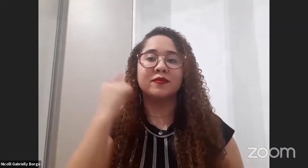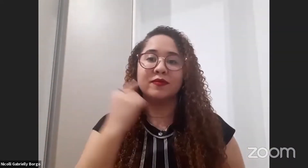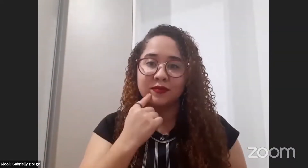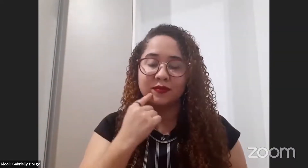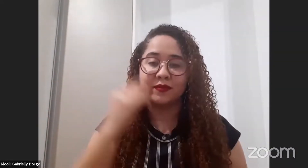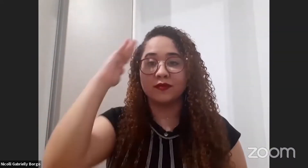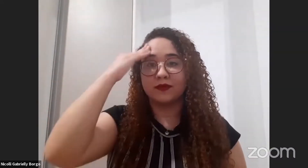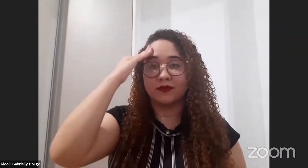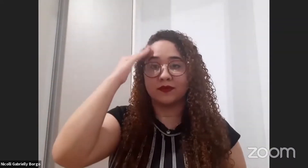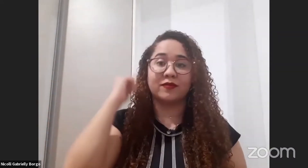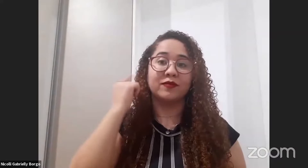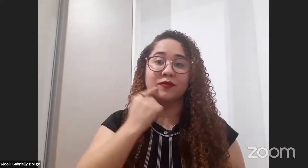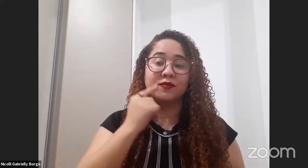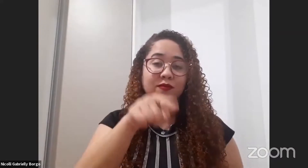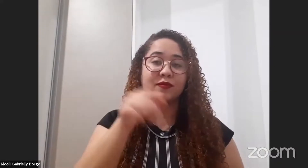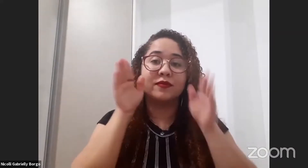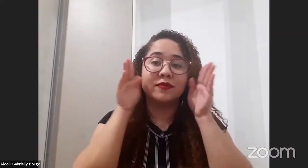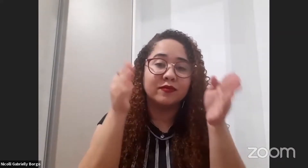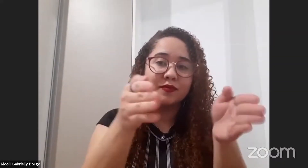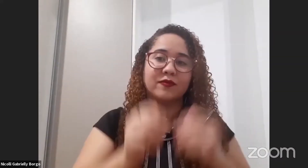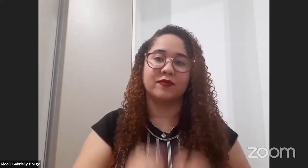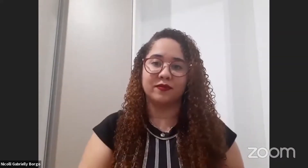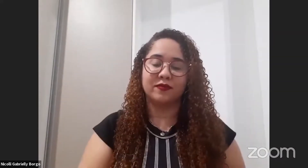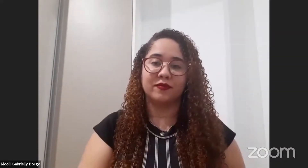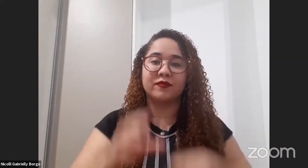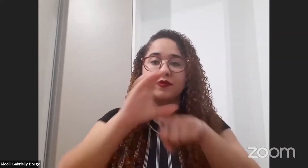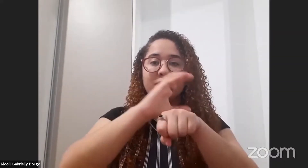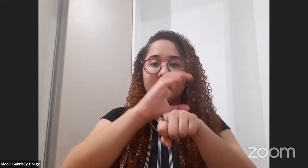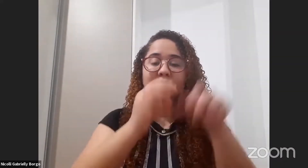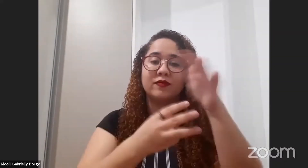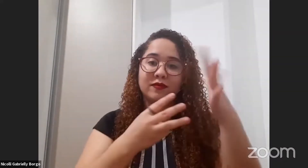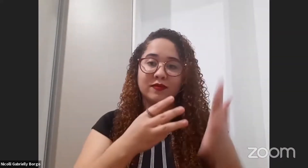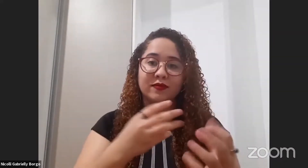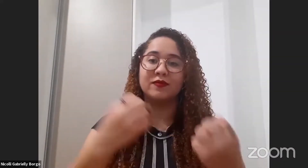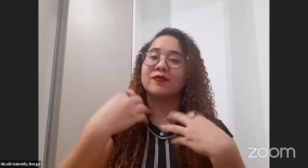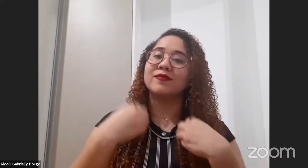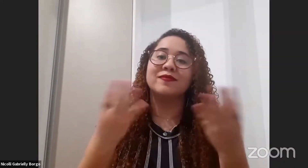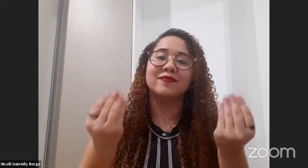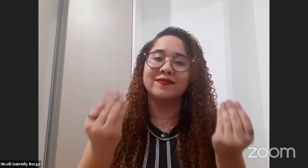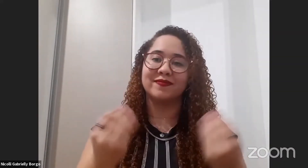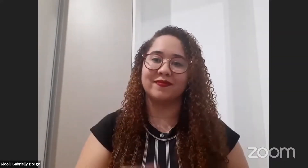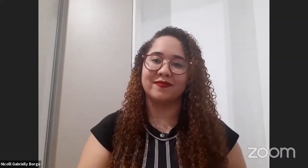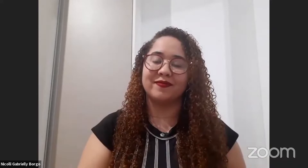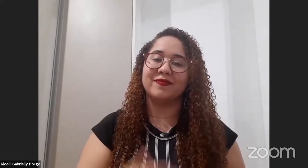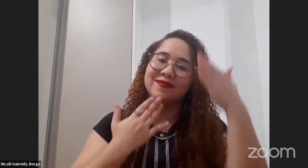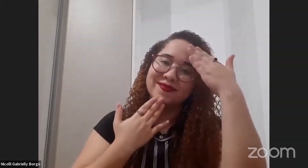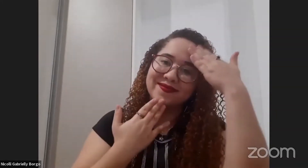os sentimentos dos surdos e entender que o surdo é o foco. O curso Libras ao Cubo me ensinou muito.